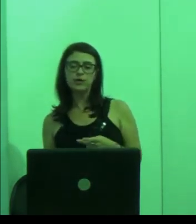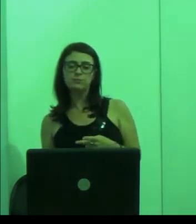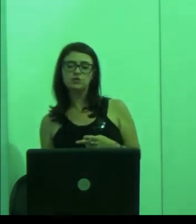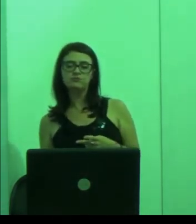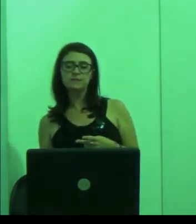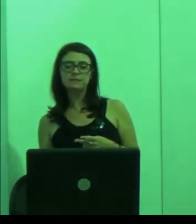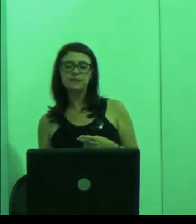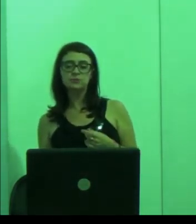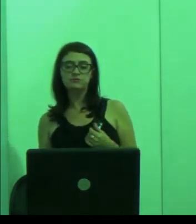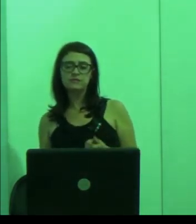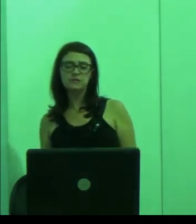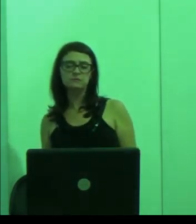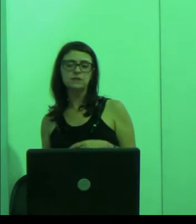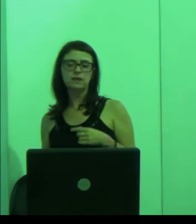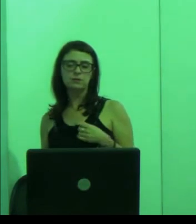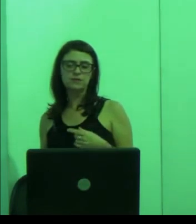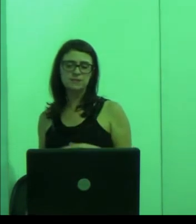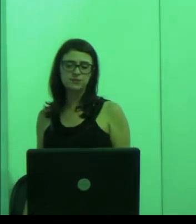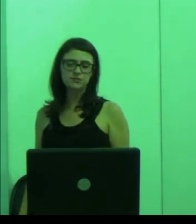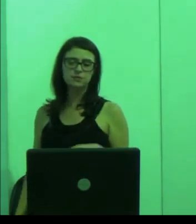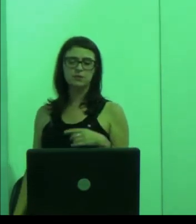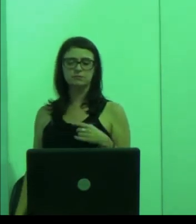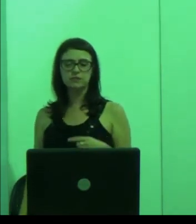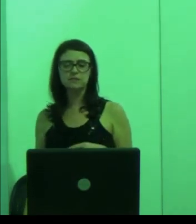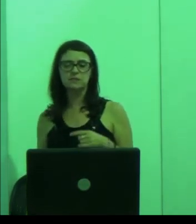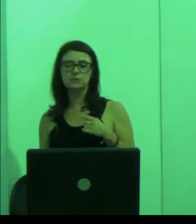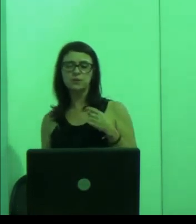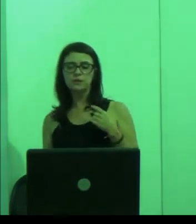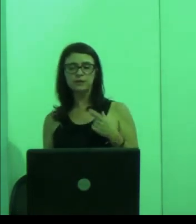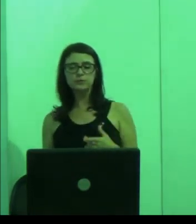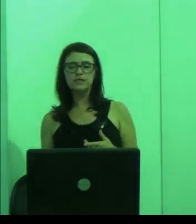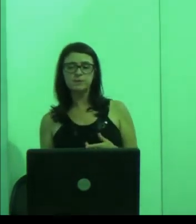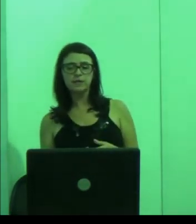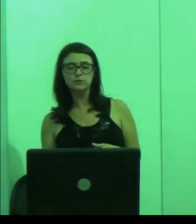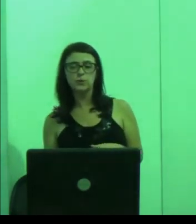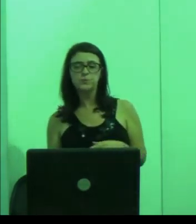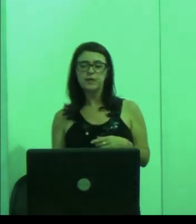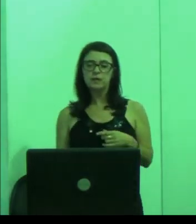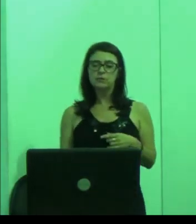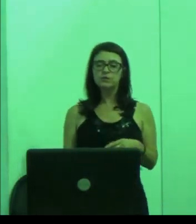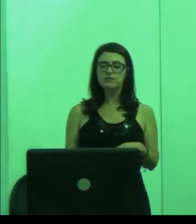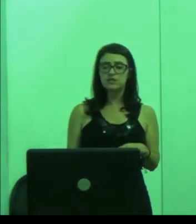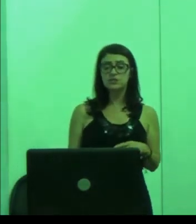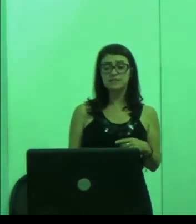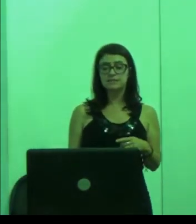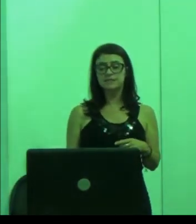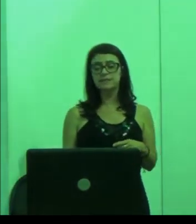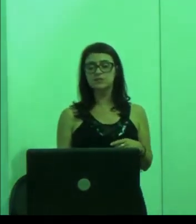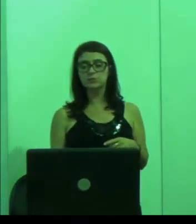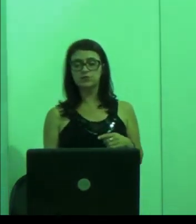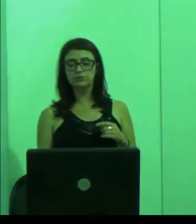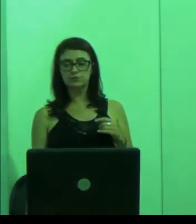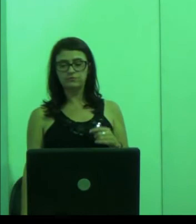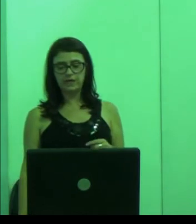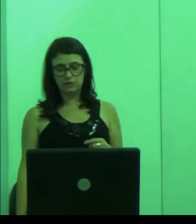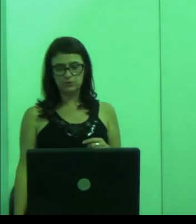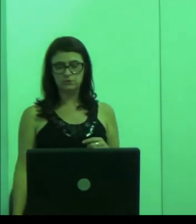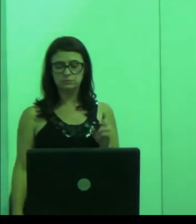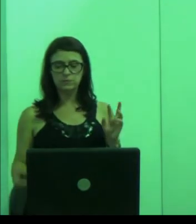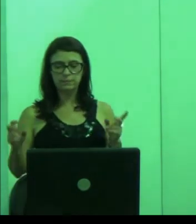eu já havia tentado travessão, uma simples vírgula, um tracinho. Nenhum deles me agradou. O que você acha das reticências depois do verso?